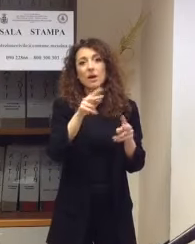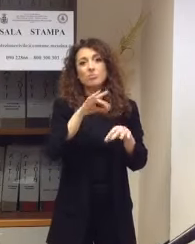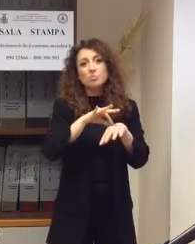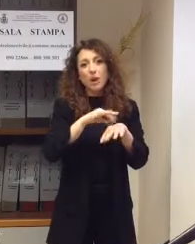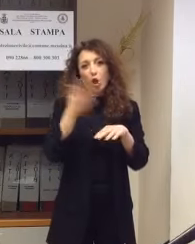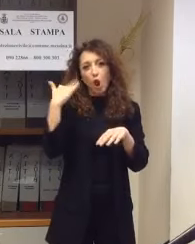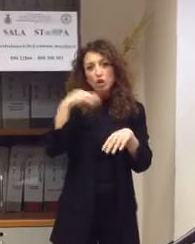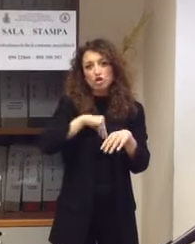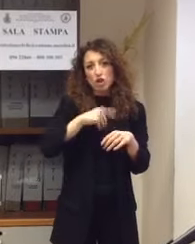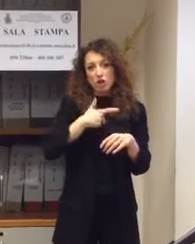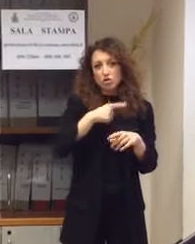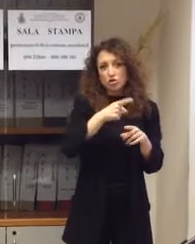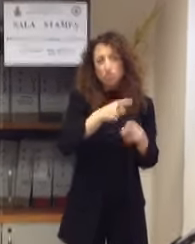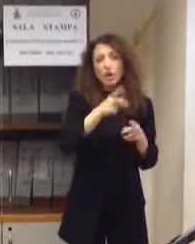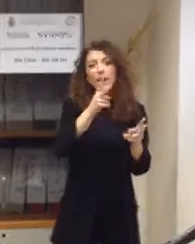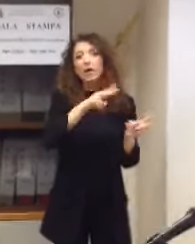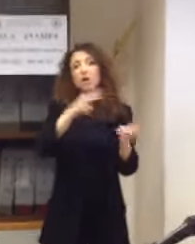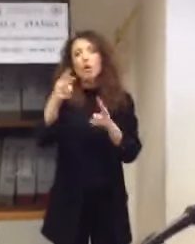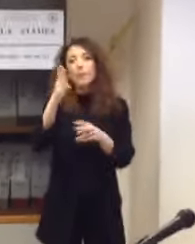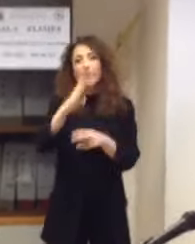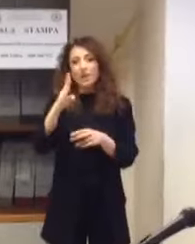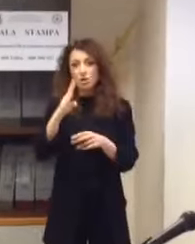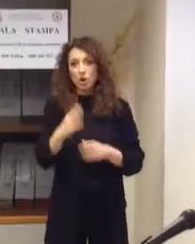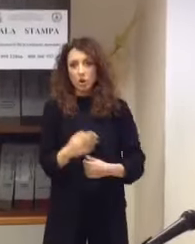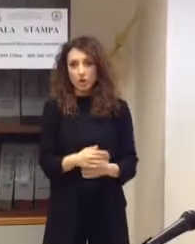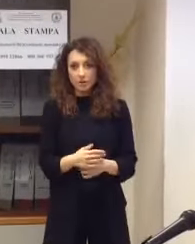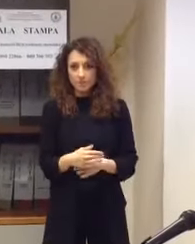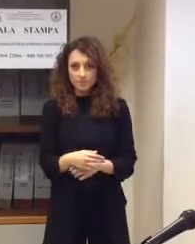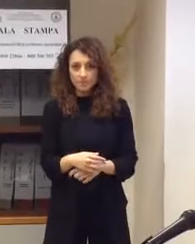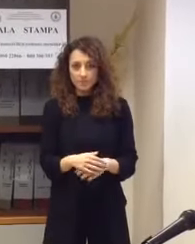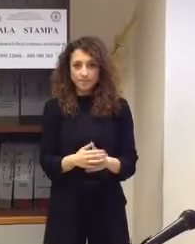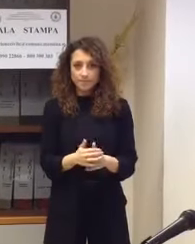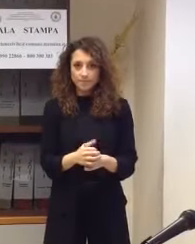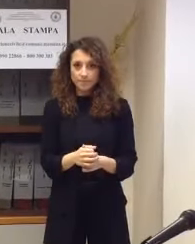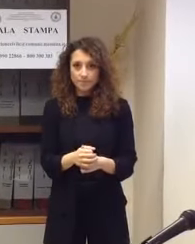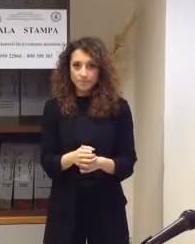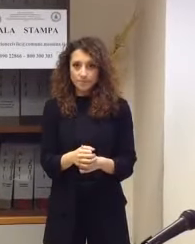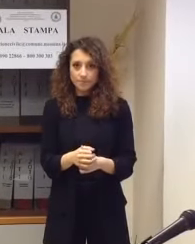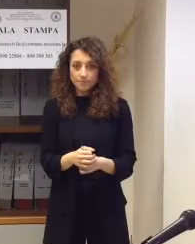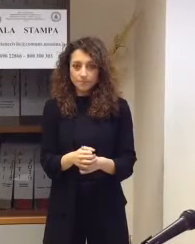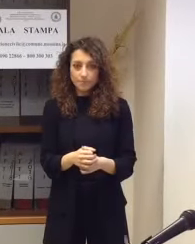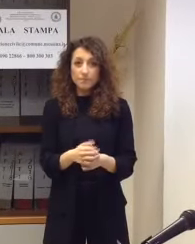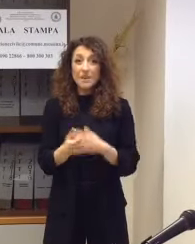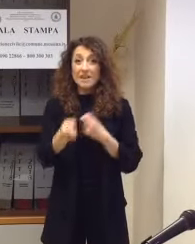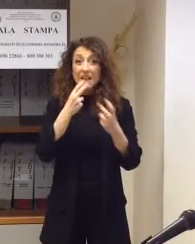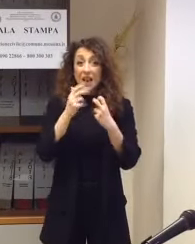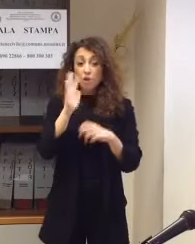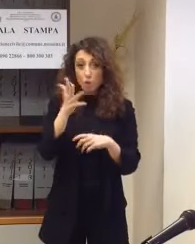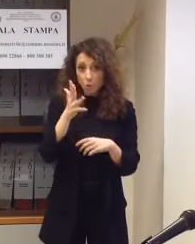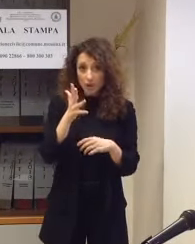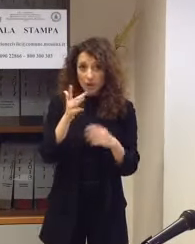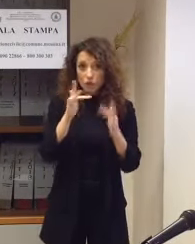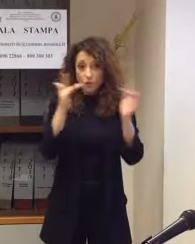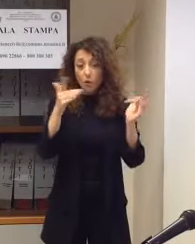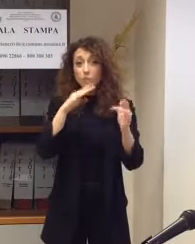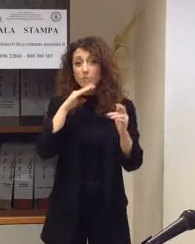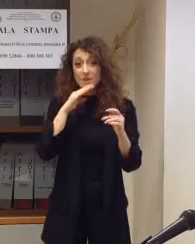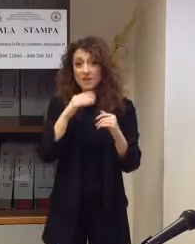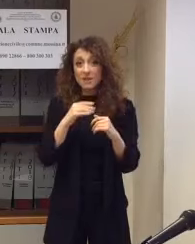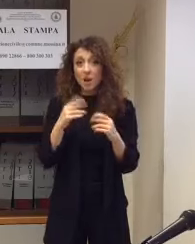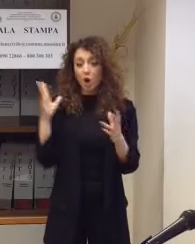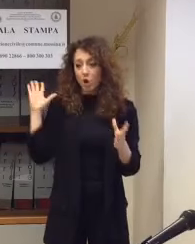Zodda di Barcellona. Sono pervenute 15 segnalazioni sul form presente online del Comune di Messina, quindi in totale dal